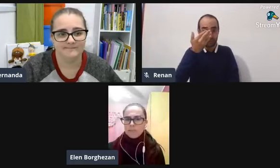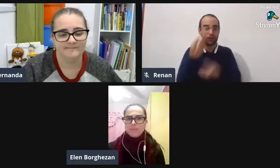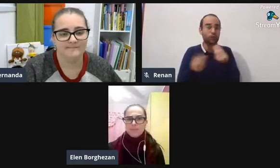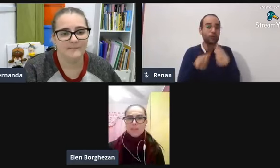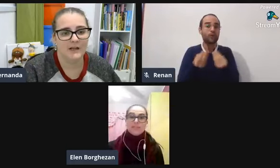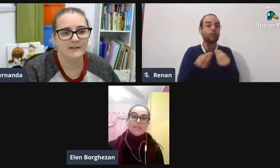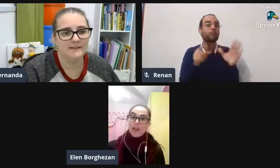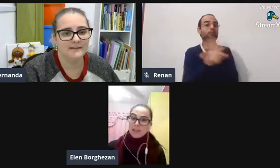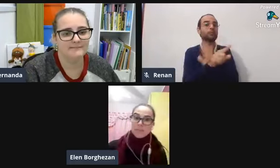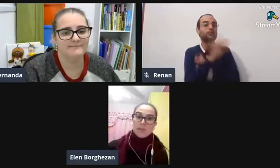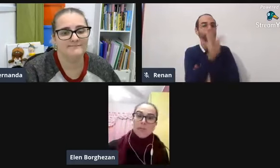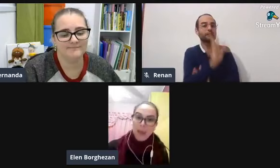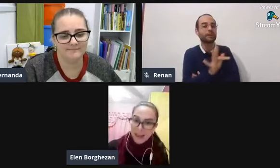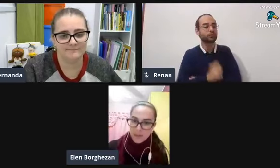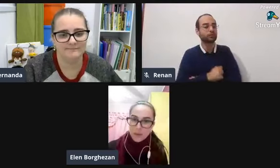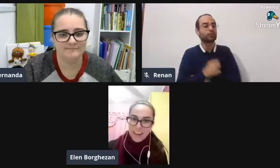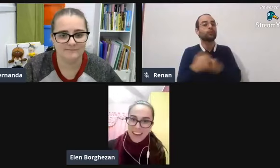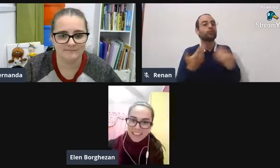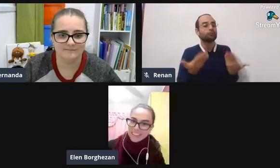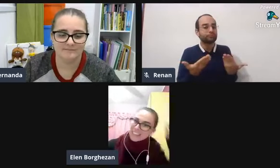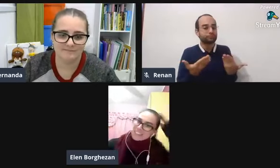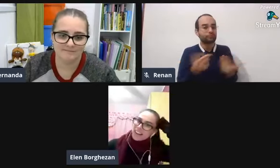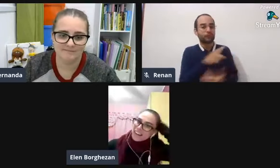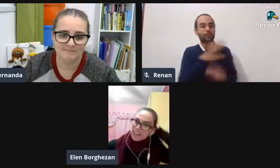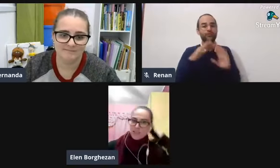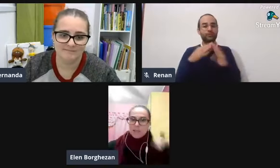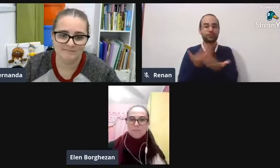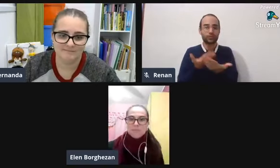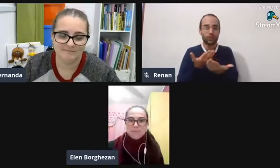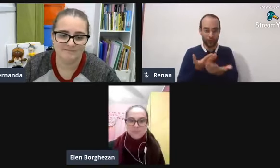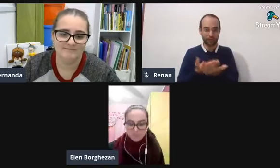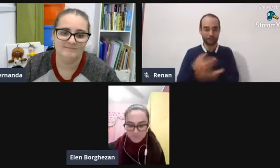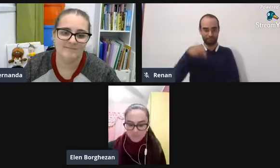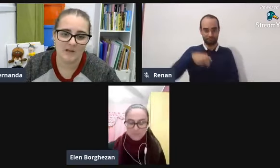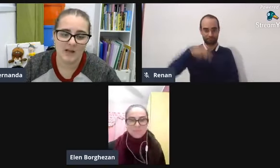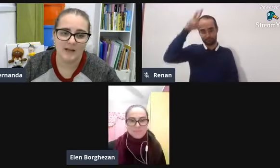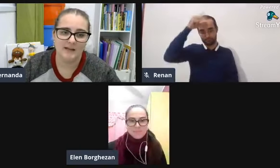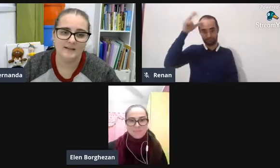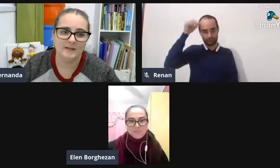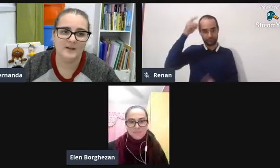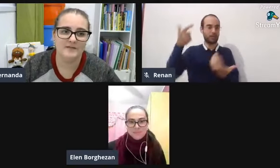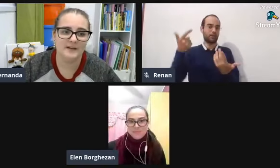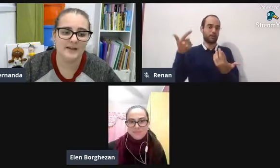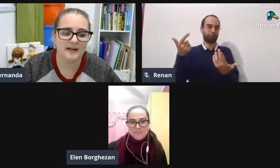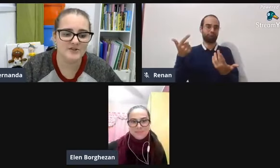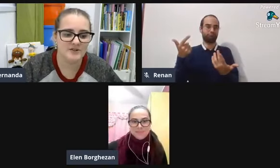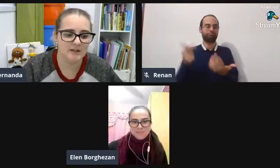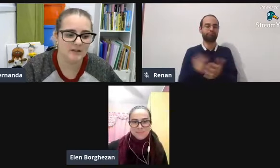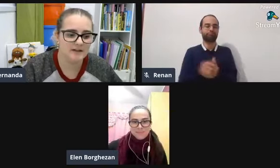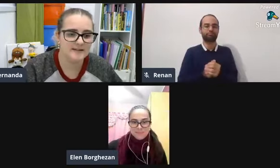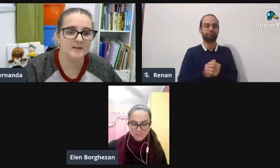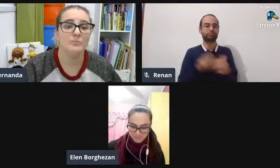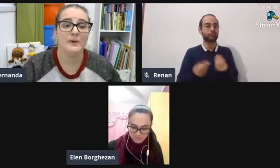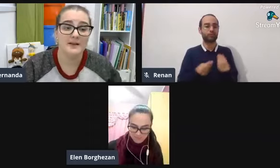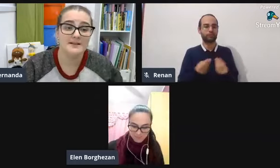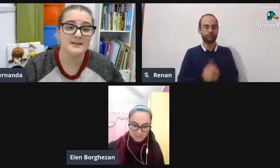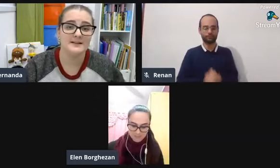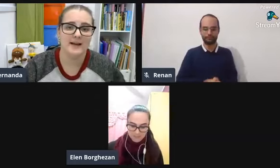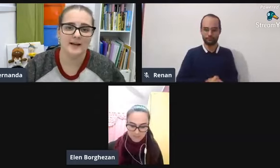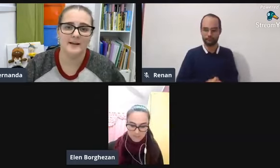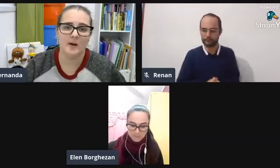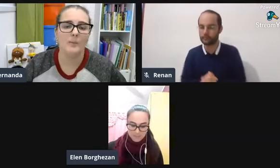acha? Nossas escolas municipais, tu que era da rede. Então, na verdade, sendo